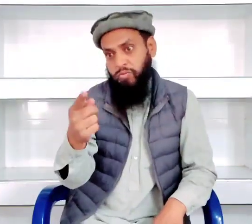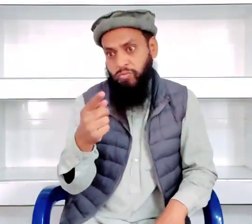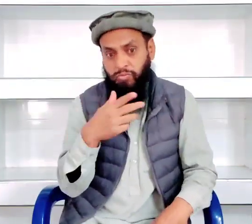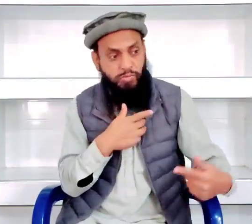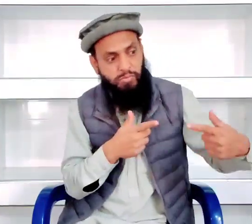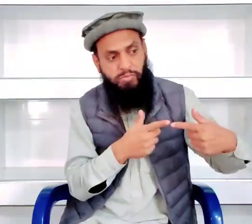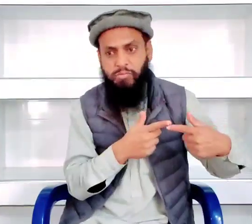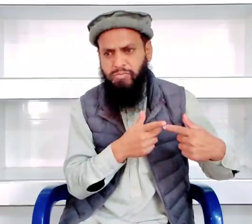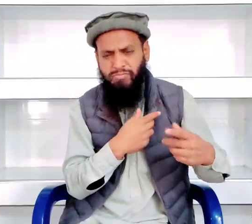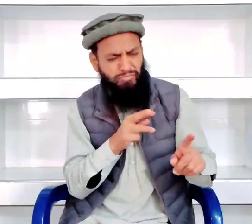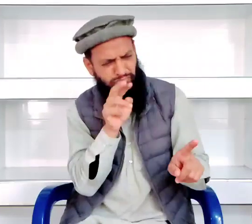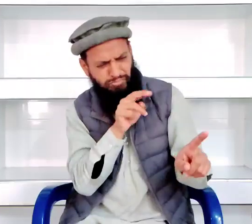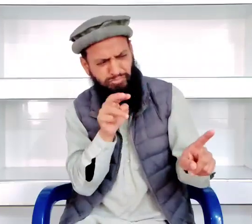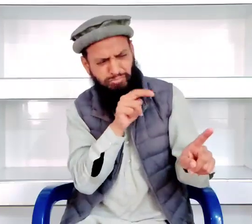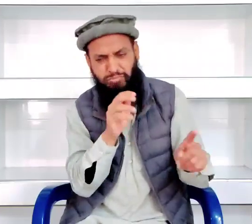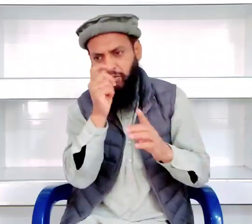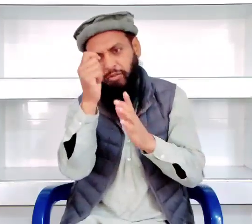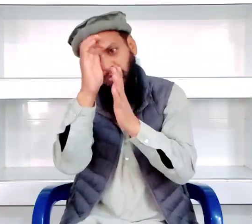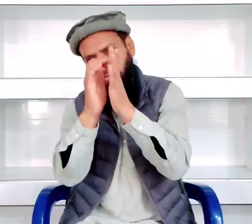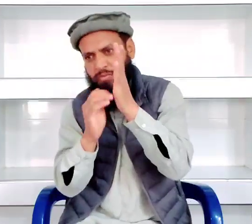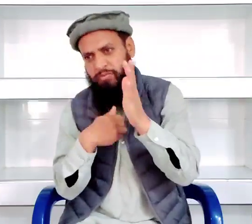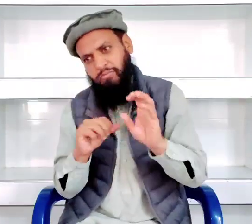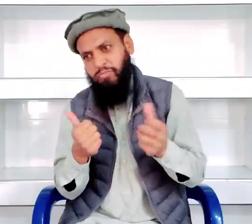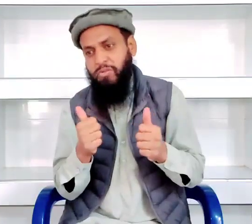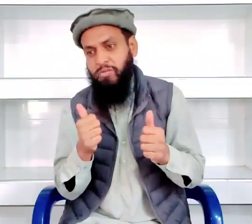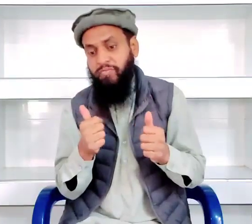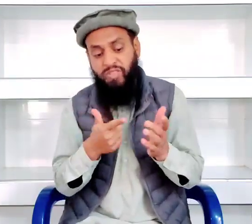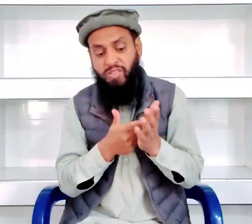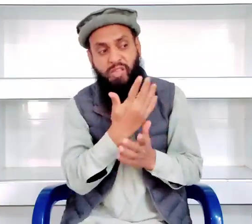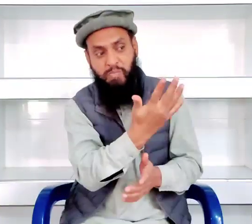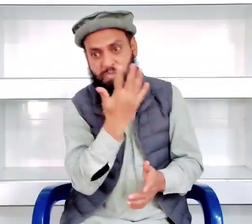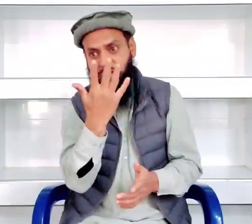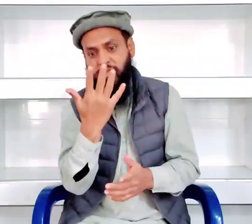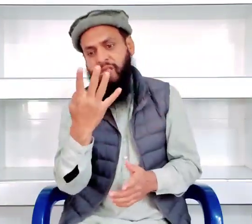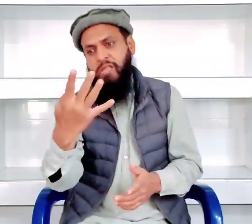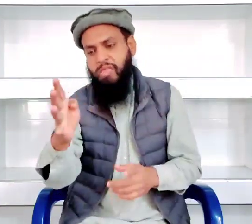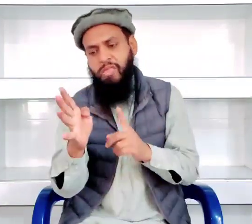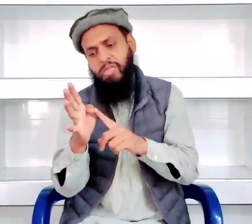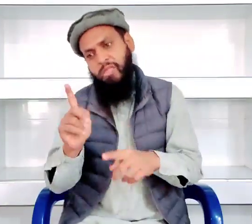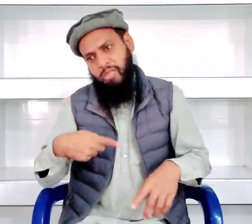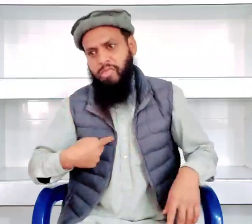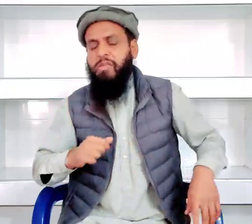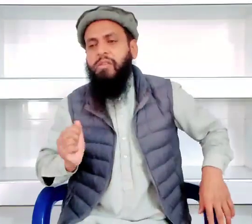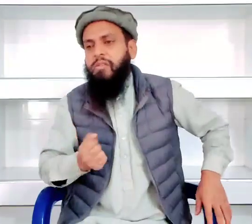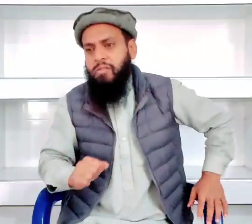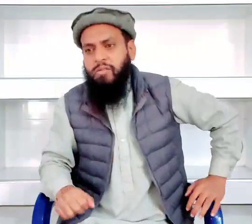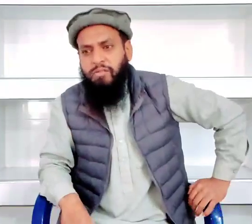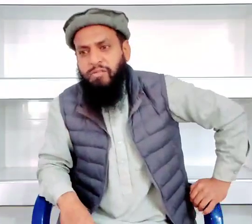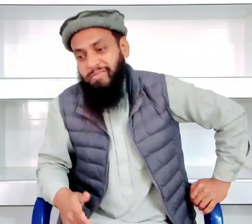ہے اے تو بے سنیا کیا جاندا ہے تو اے تو رسول اللہ صلی اللہ علیہ وسلم نے منع فرمایا بعض دفعہ پتا